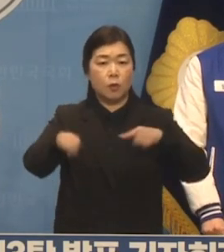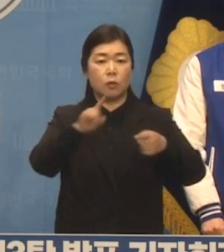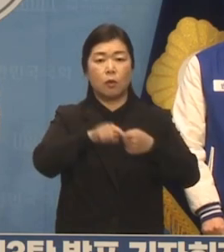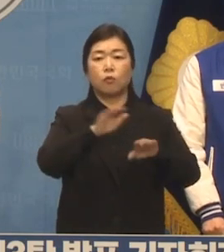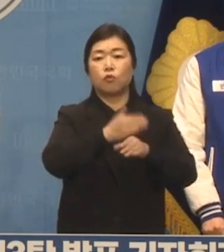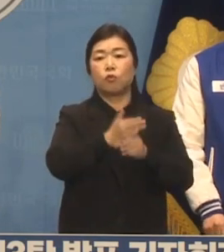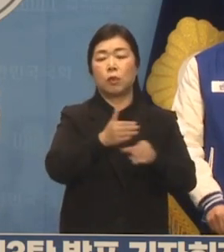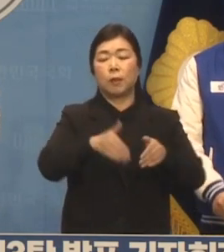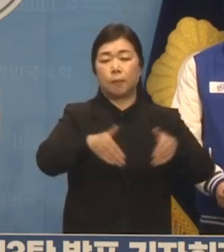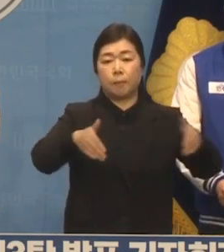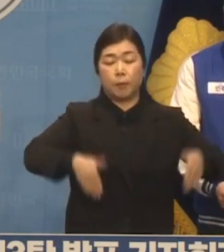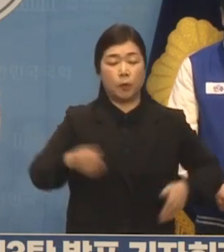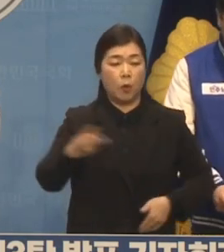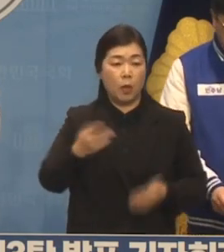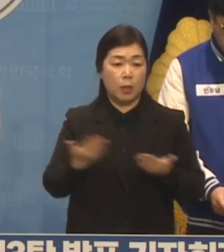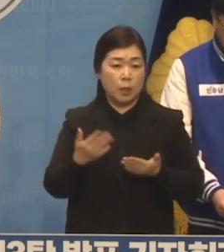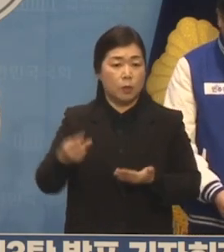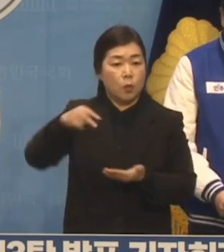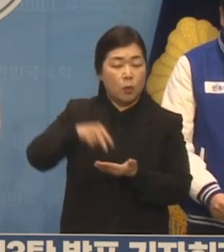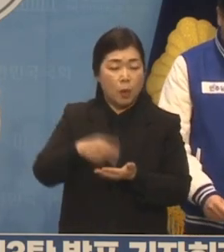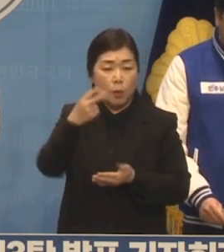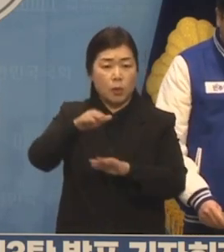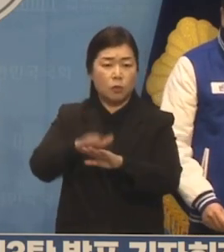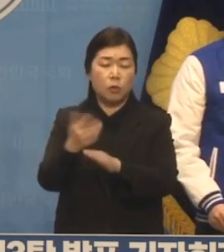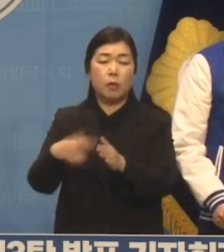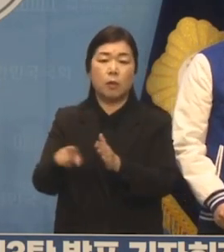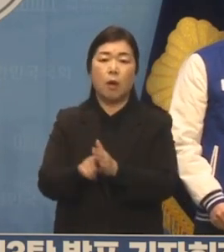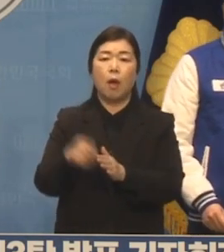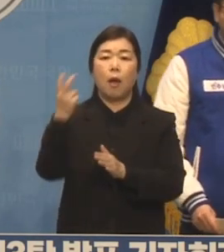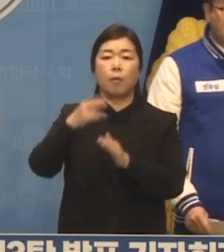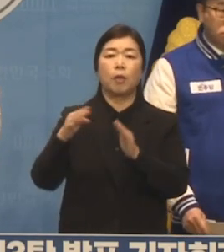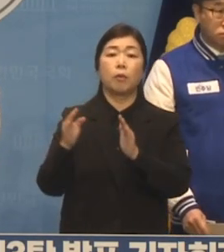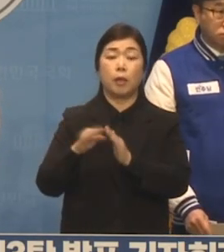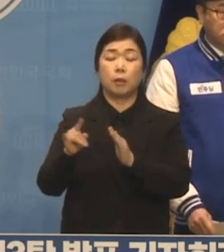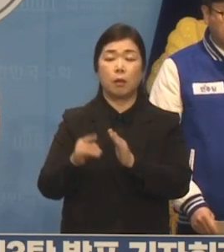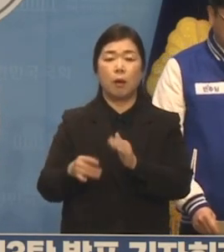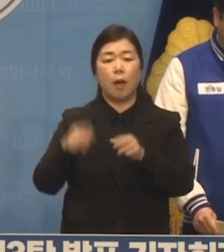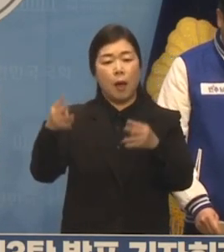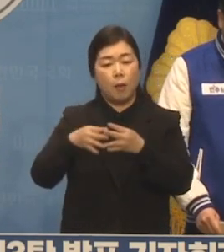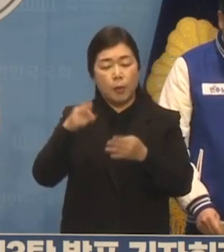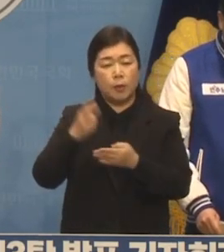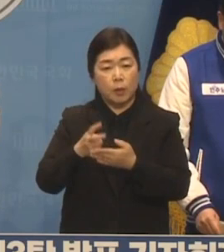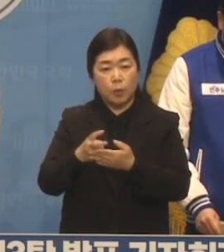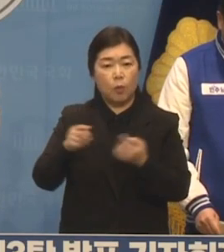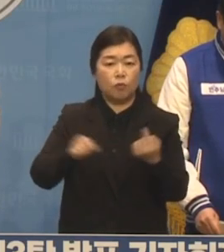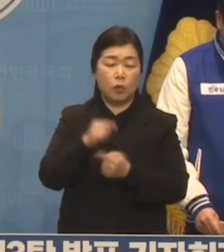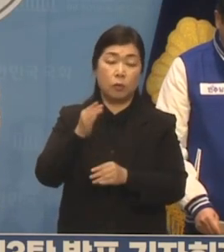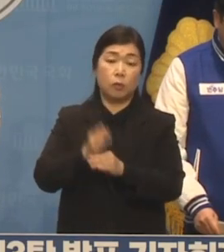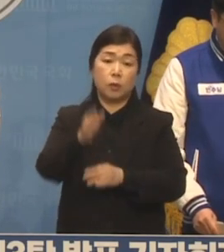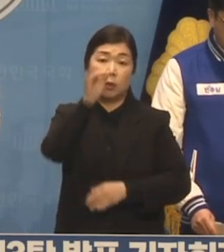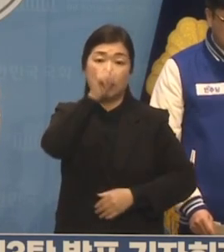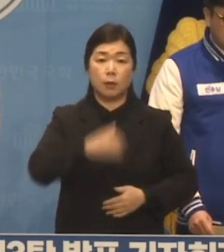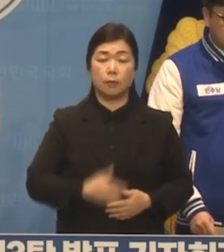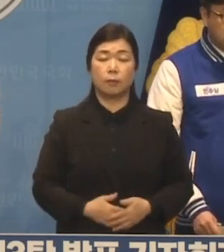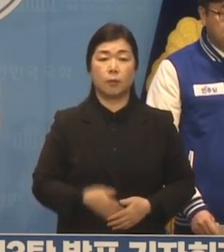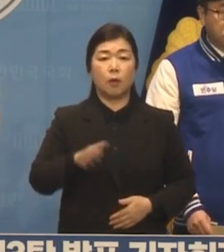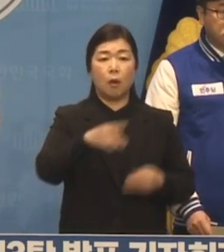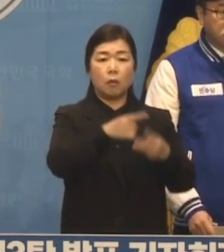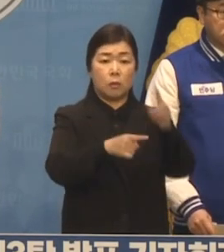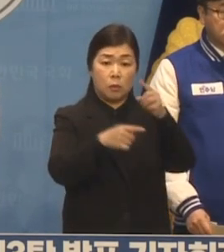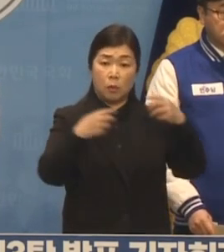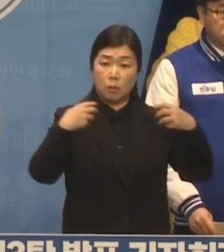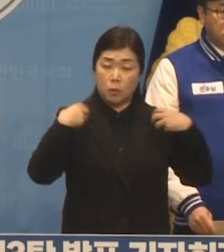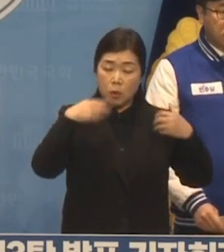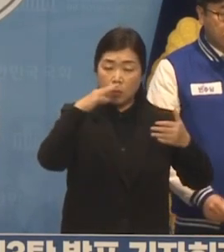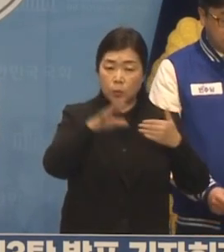중립과 직무의 독립성을 보장하기 위해서 감사위원들 사이의 합의제 방식으로 감사위원을 운영하도록 하고 있습니다. 근데 윤석열 정부의